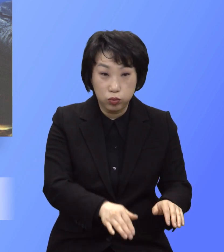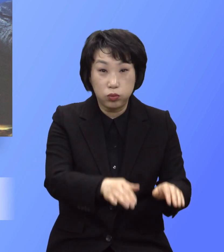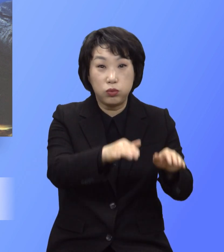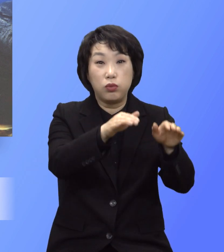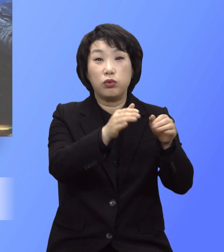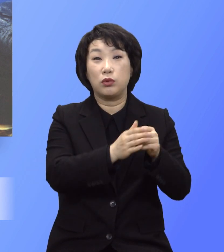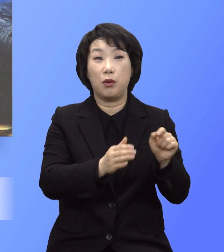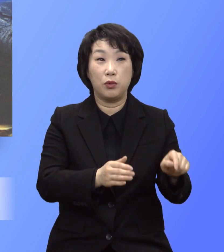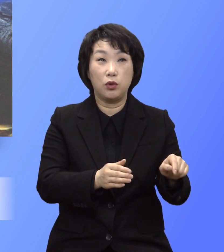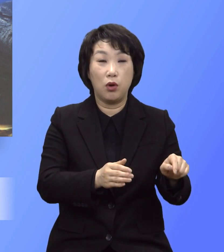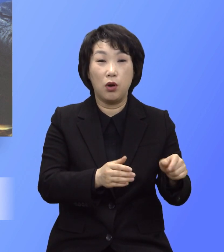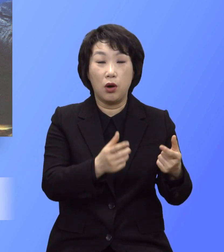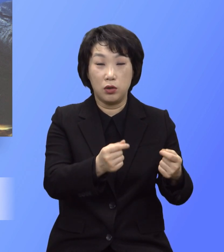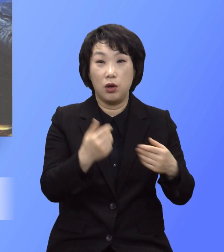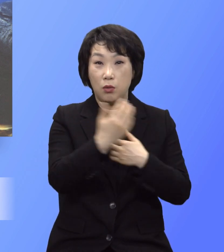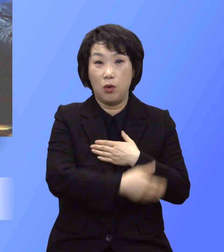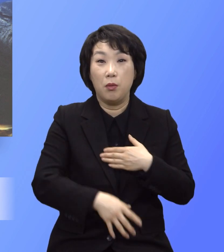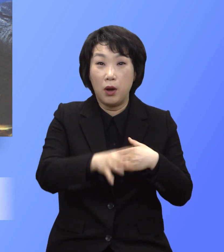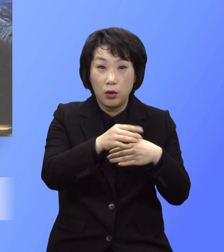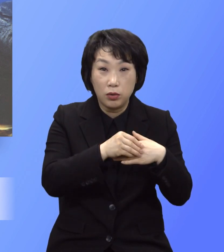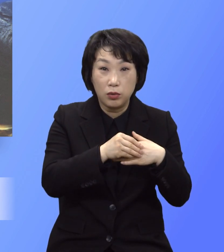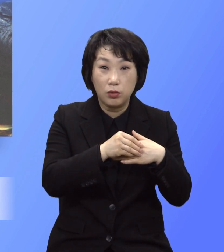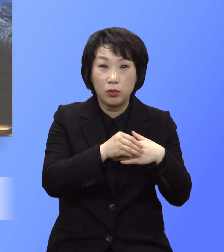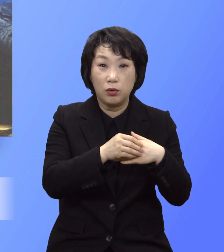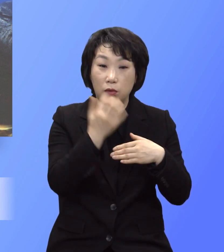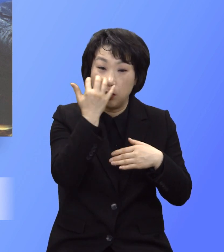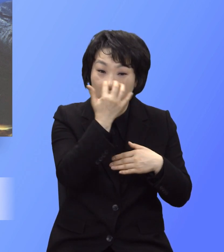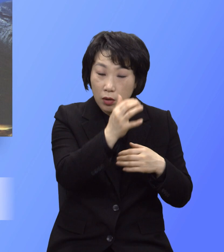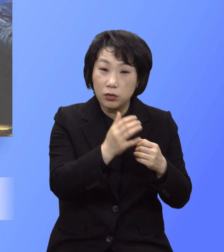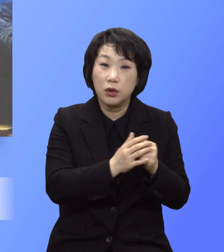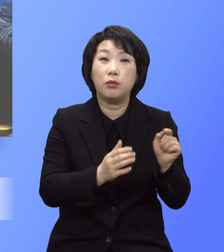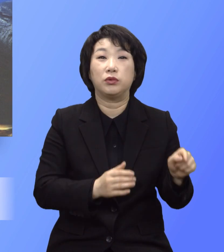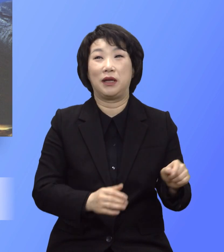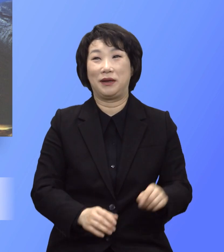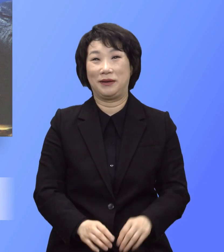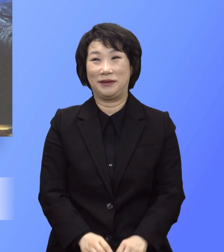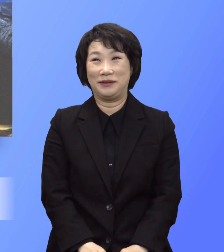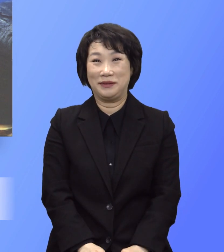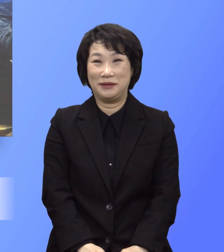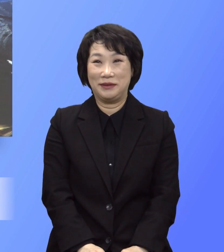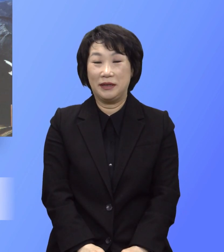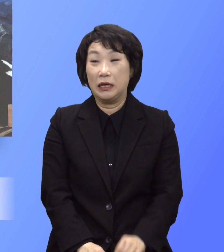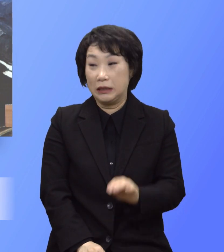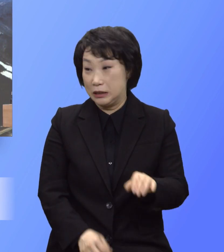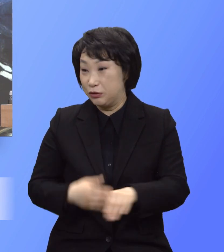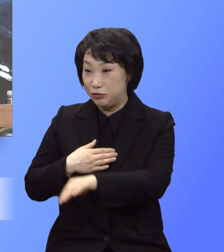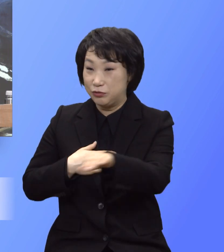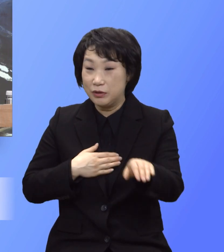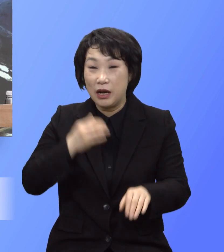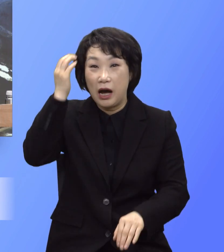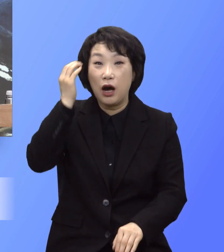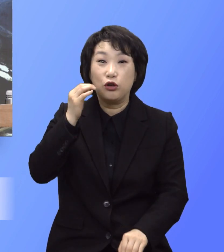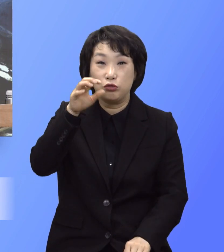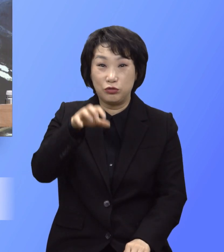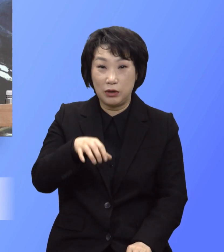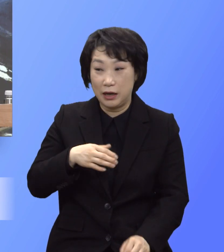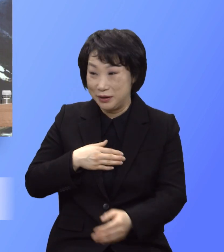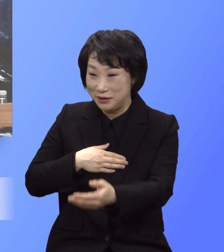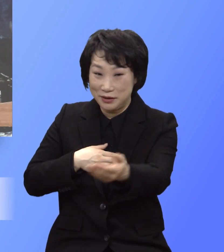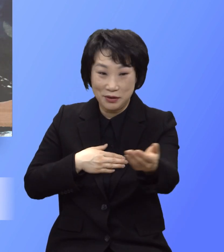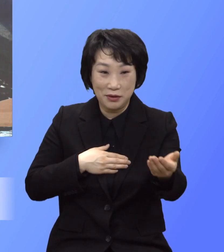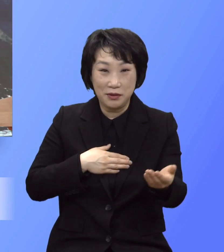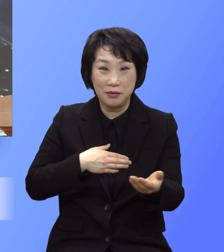태어나면서부터 그렇게 몸이 그렇게 살았기 때문에 그래요. 근데 우리나라 같은